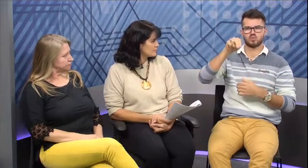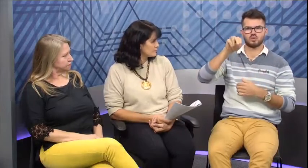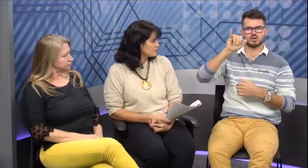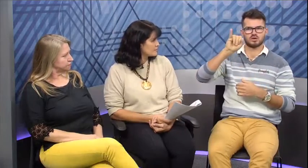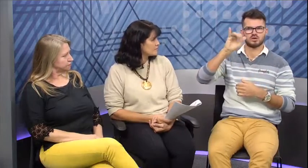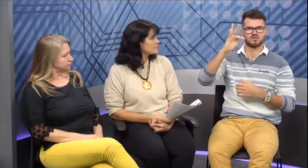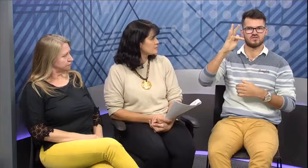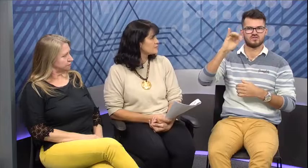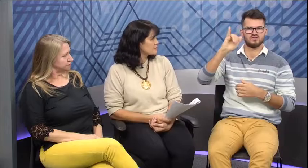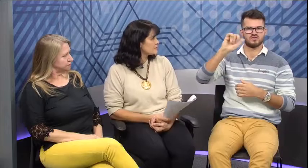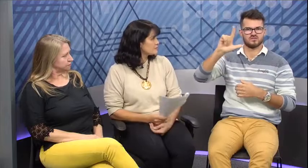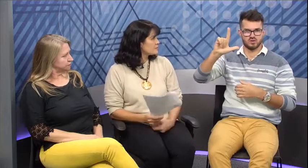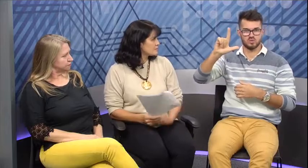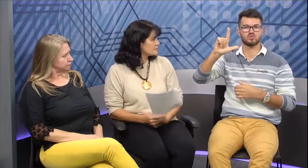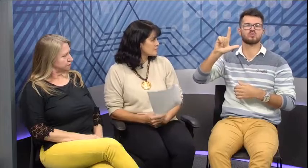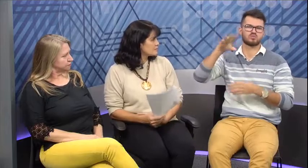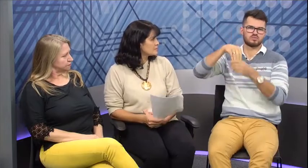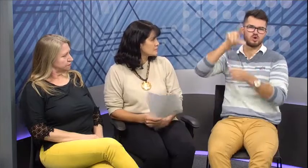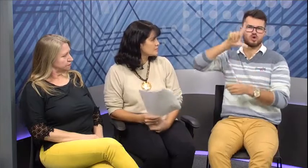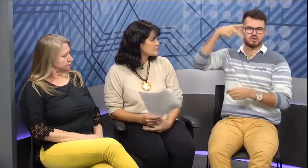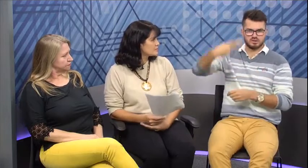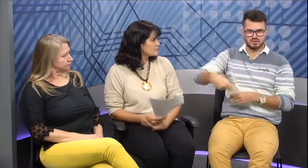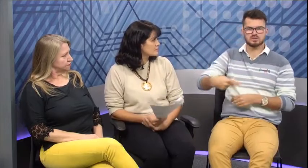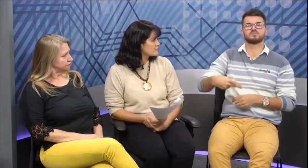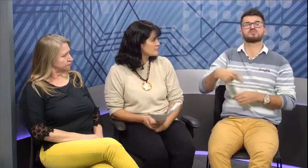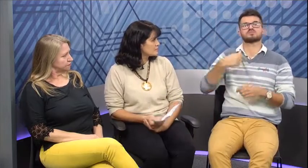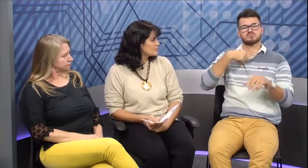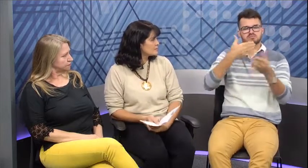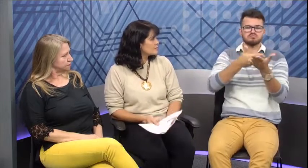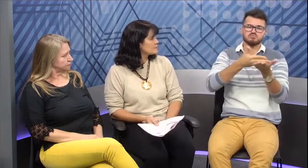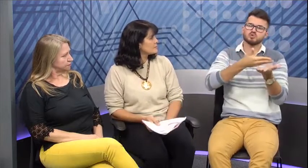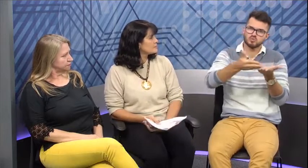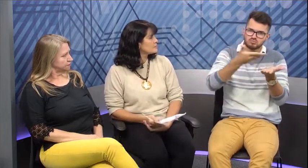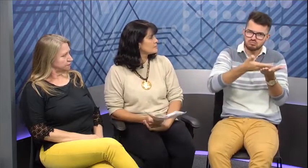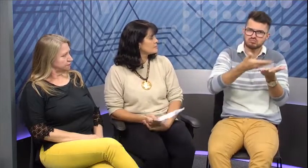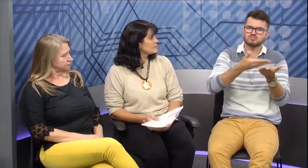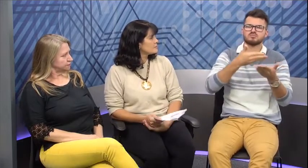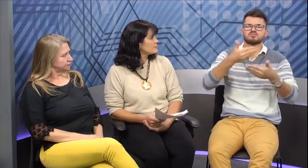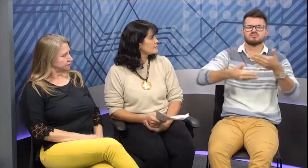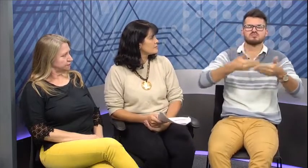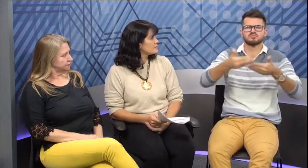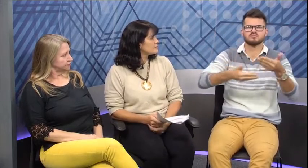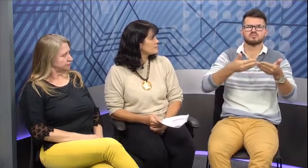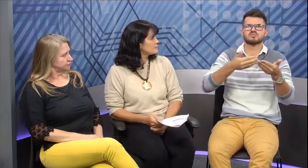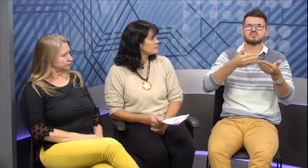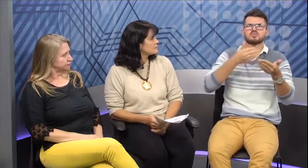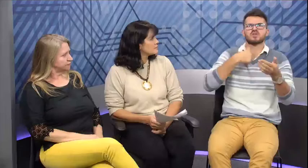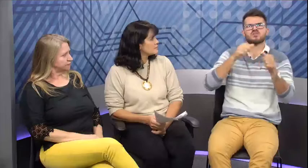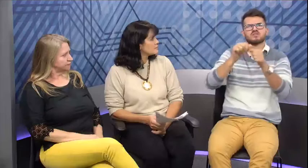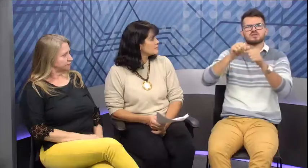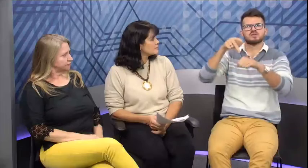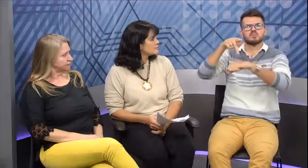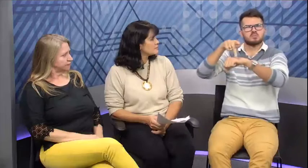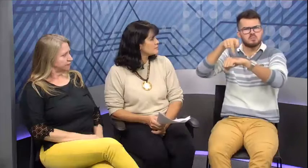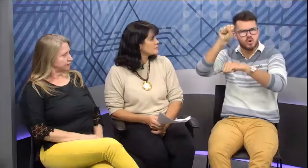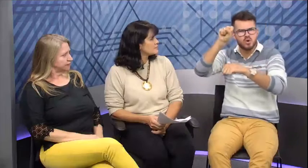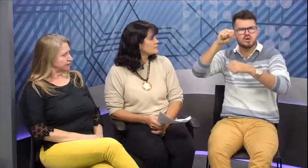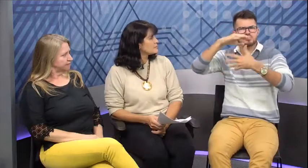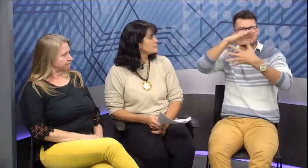Informação, em uma universidade aqui em Londrina, que se chama Unifil, e cursei, né, terminei o curso, depois eu